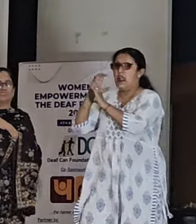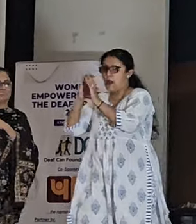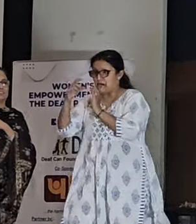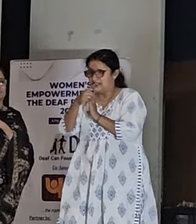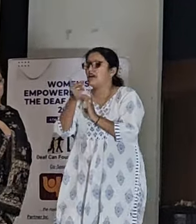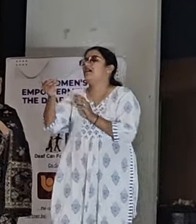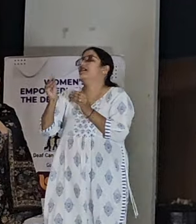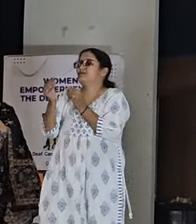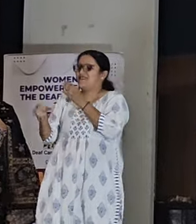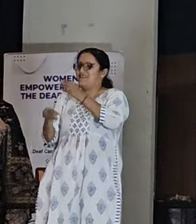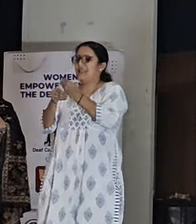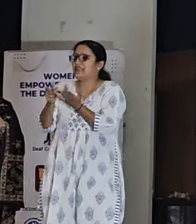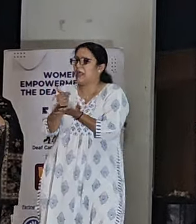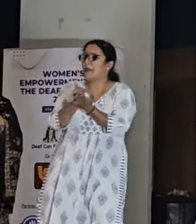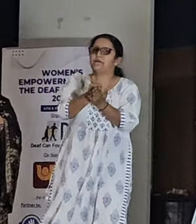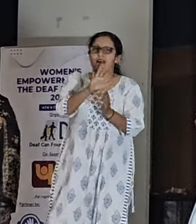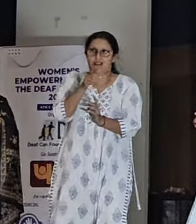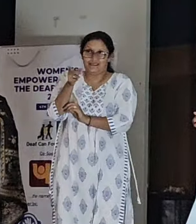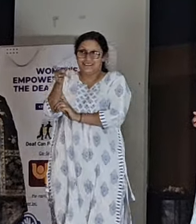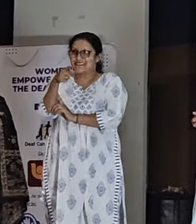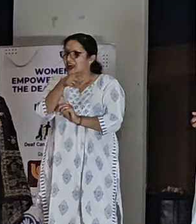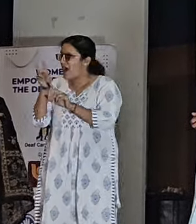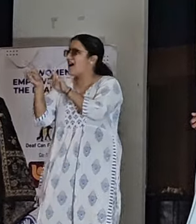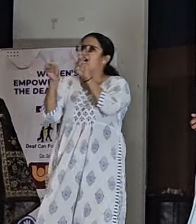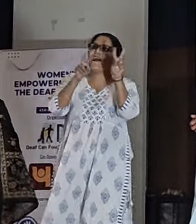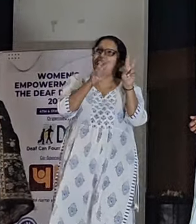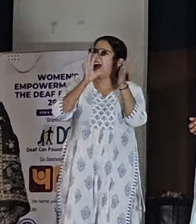अगर दोनों तरफ साइनिंग चल रही हो तो मेरी जो